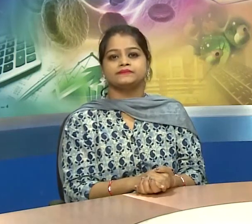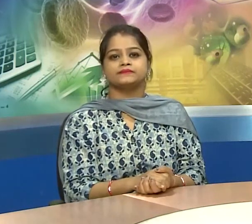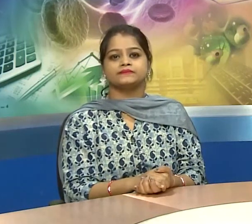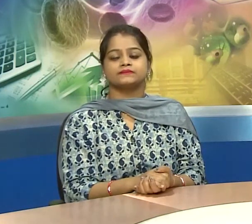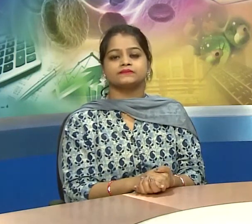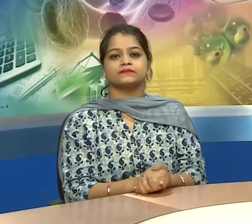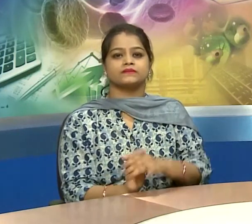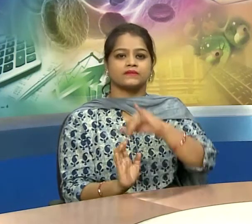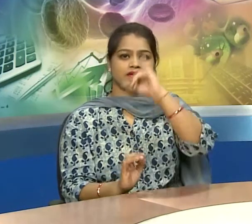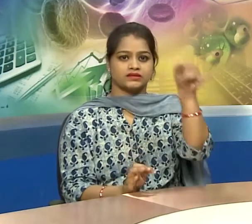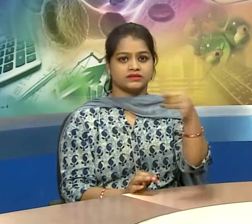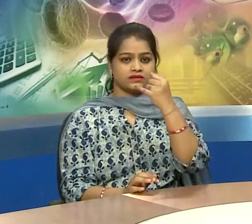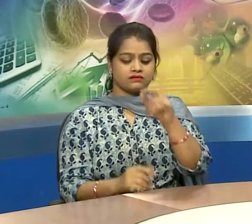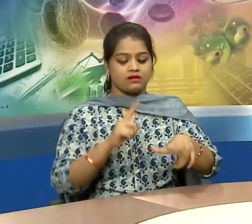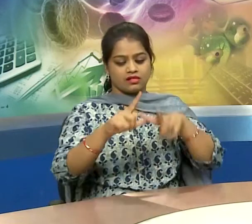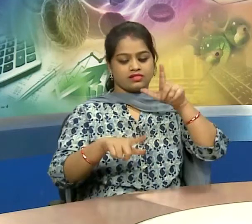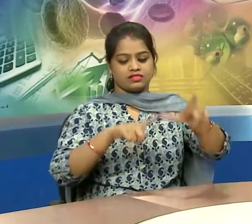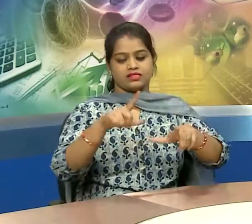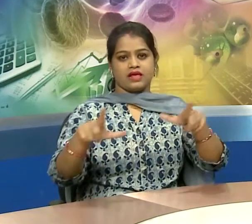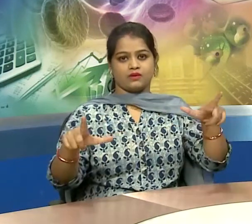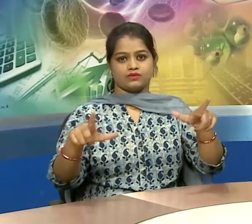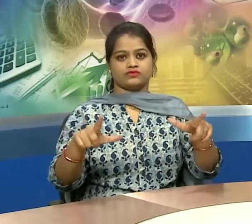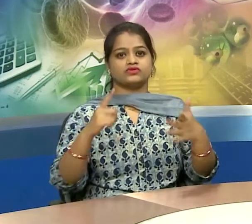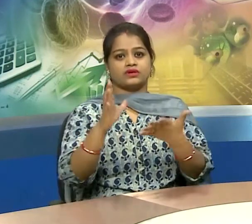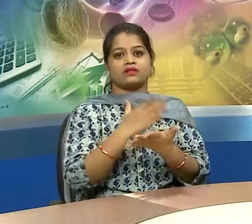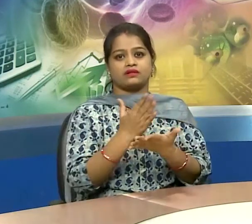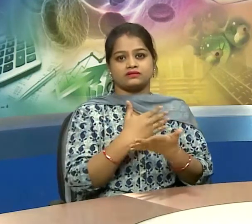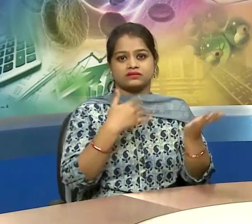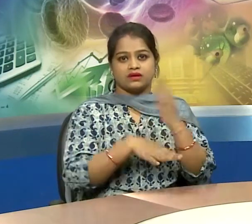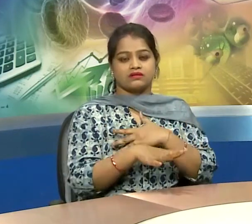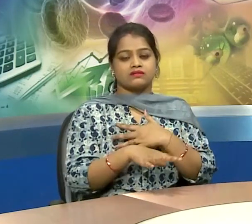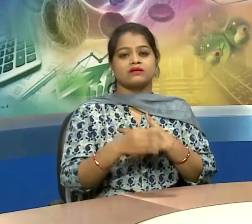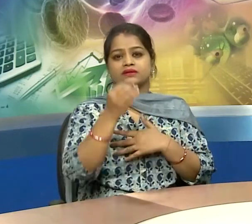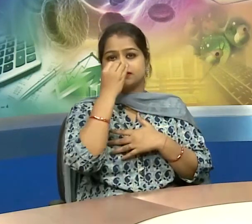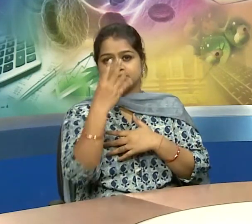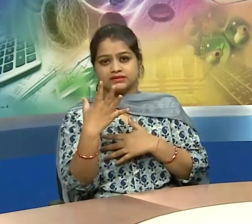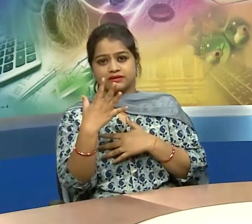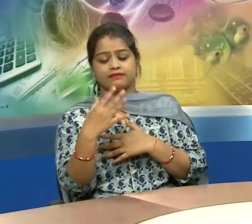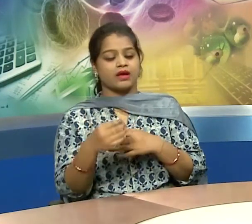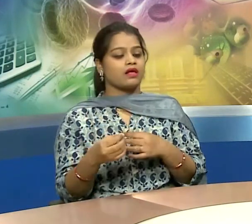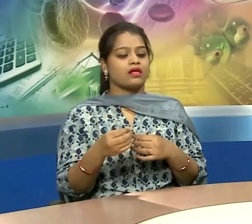पाठ की जो भाषा है वह साधारण आम बोलचाल की भाषा है,